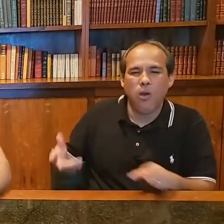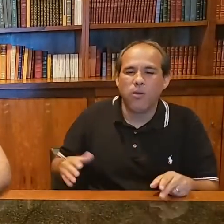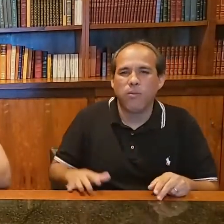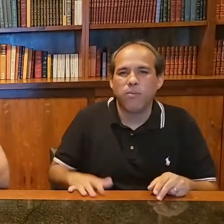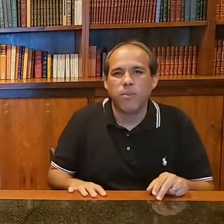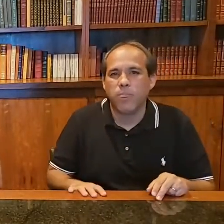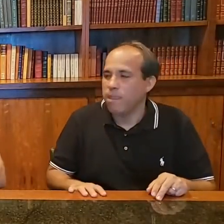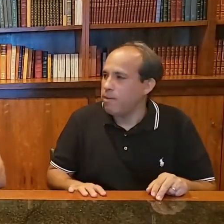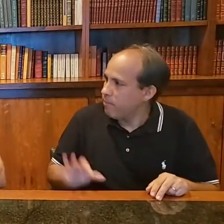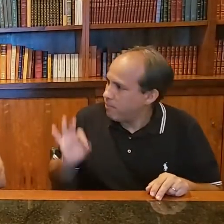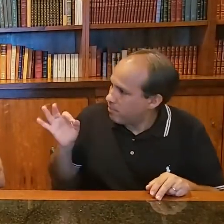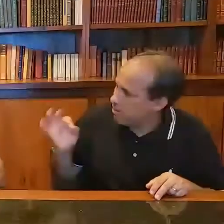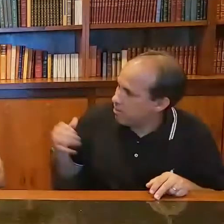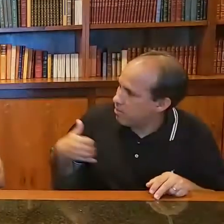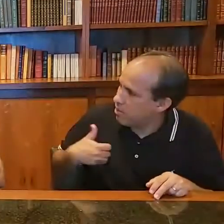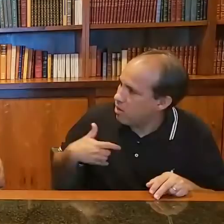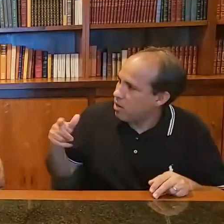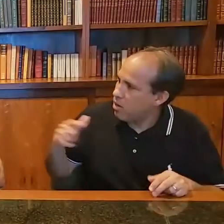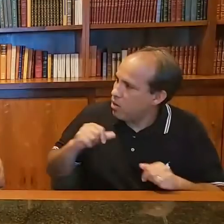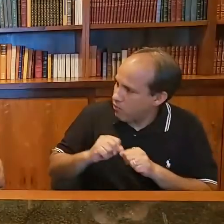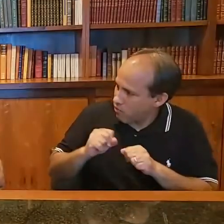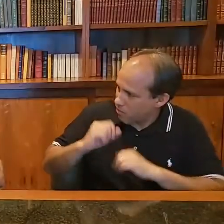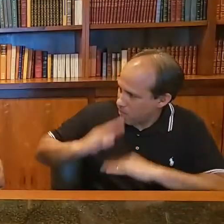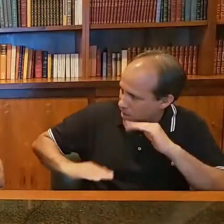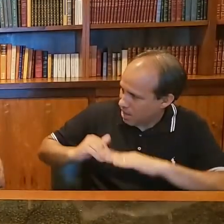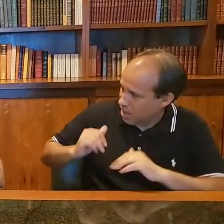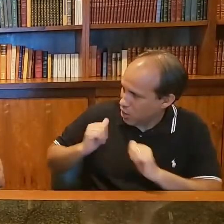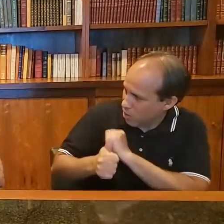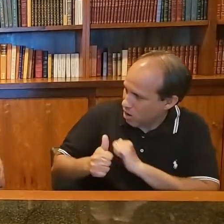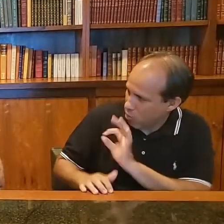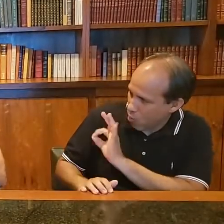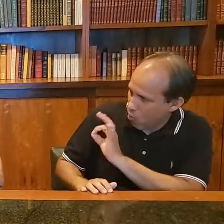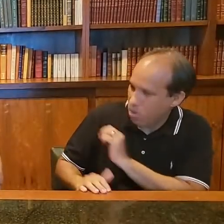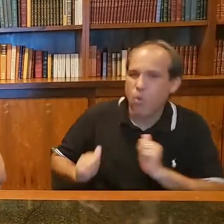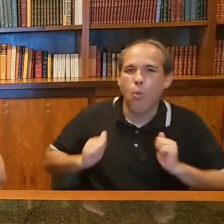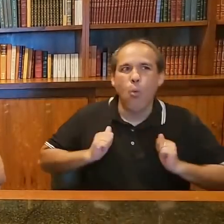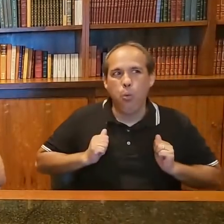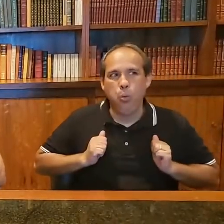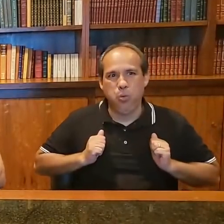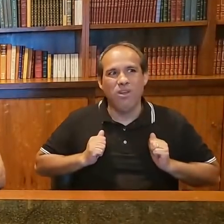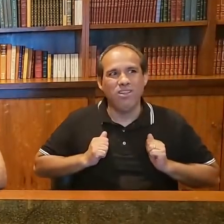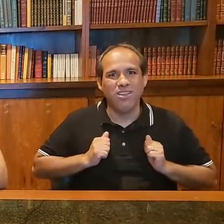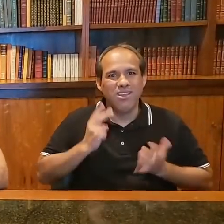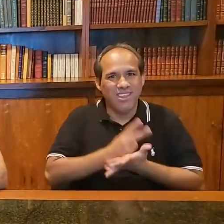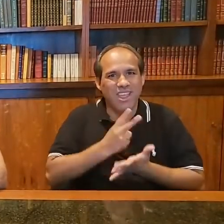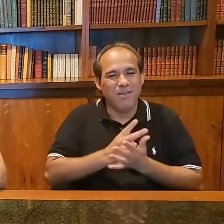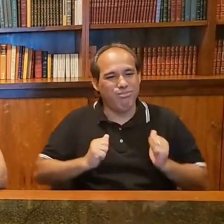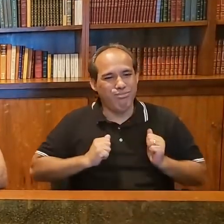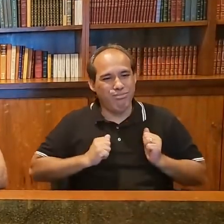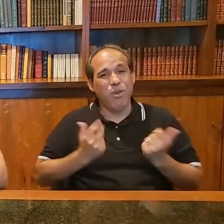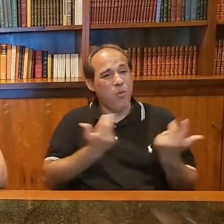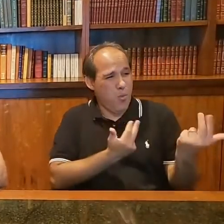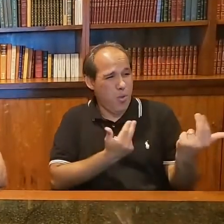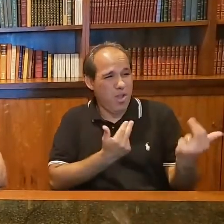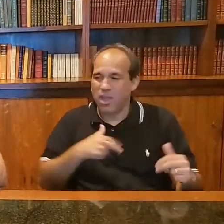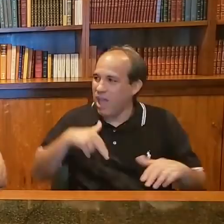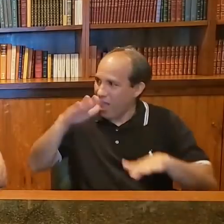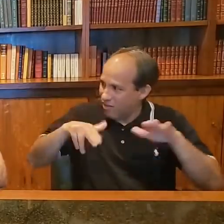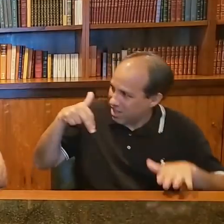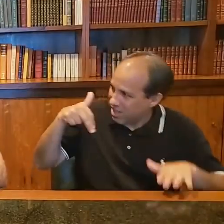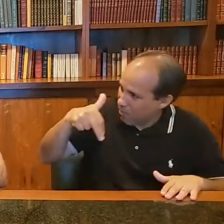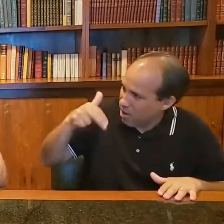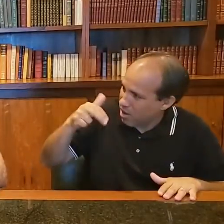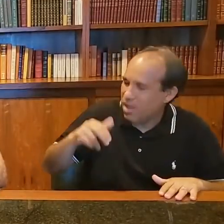Quase a minha idade, você é sedentário também, né, o Milton? Sou. Você confessa, né? É sedentário. Caminha de vez em quando,